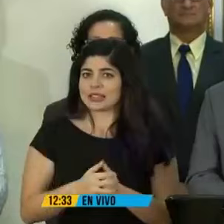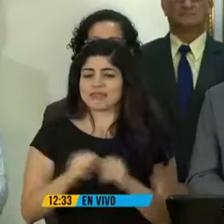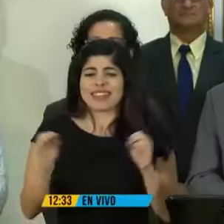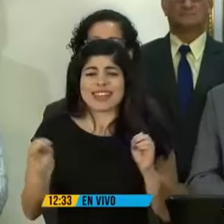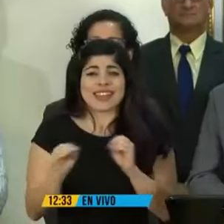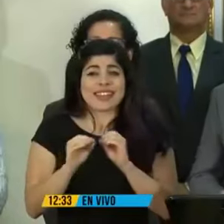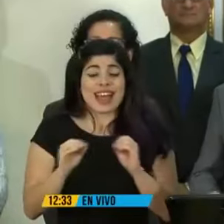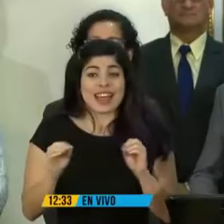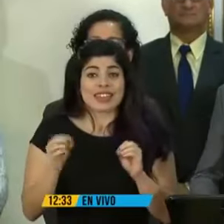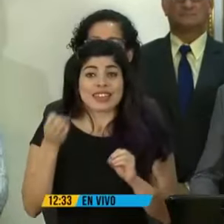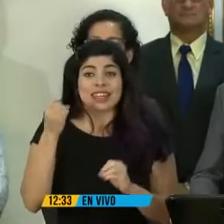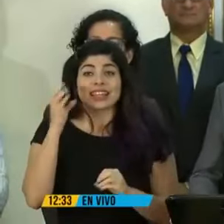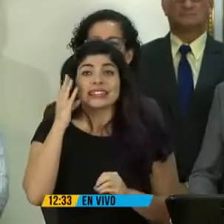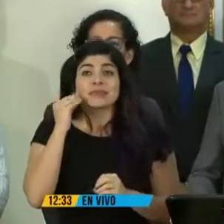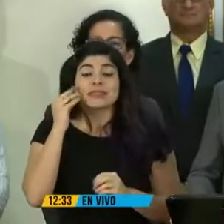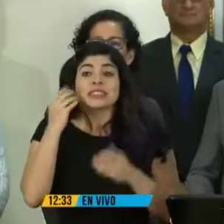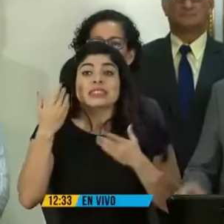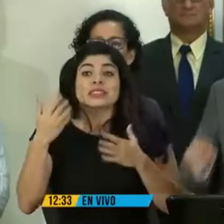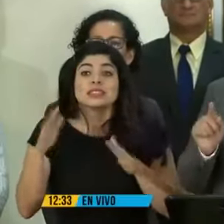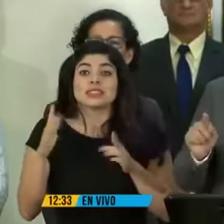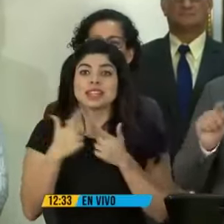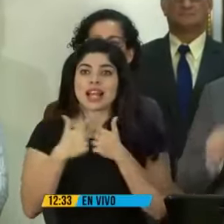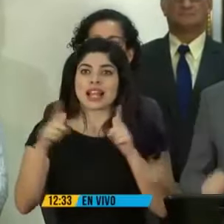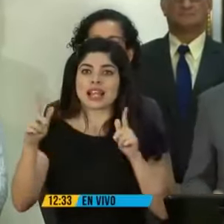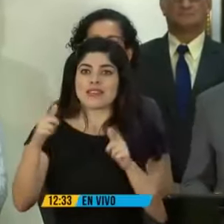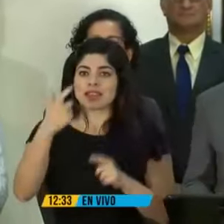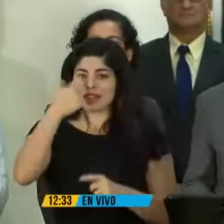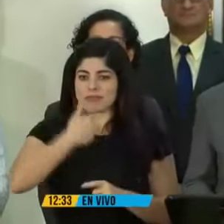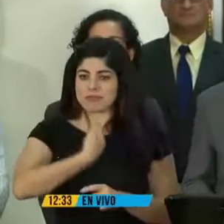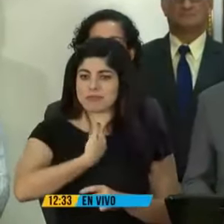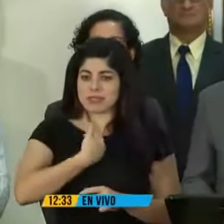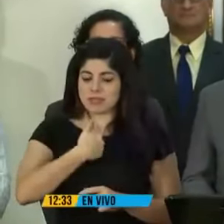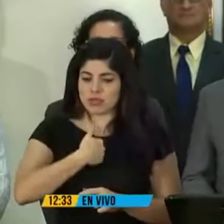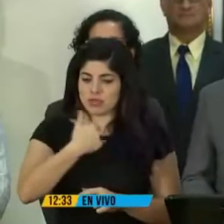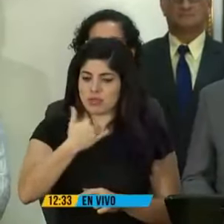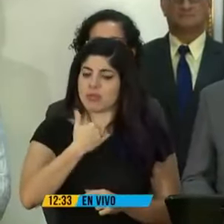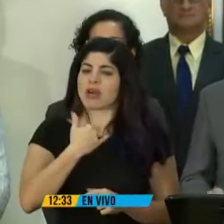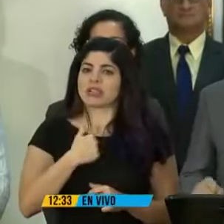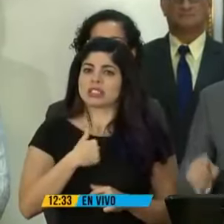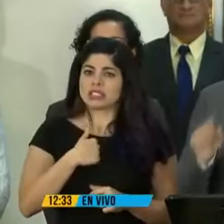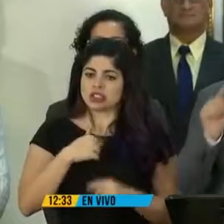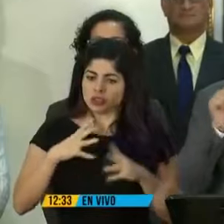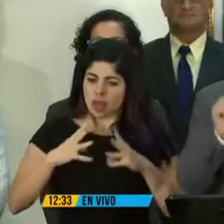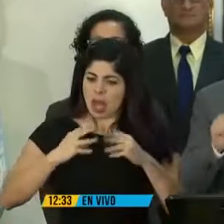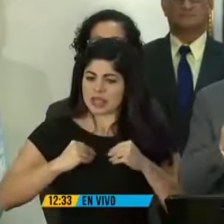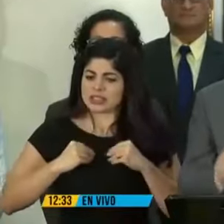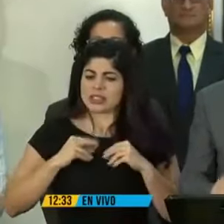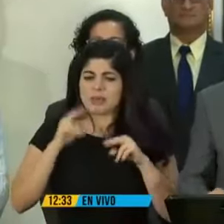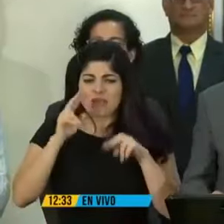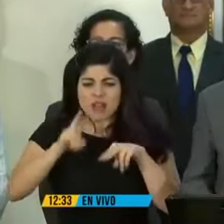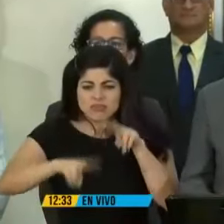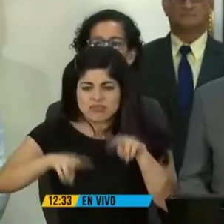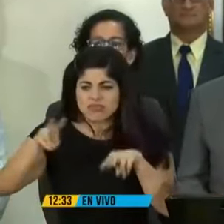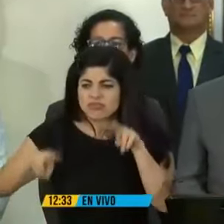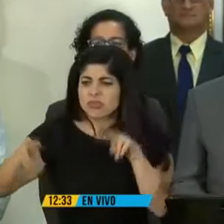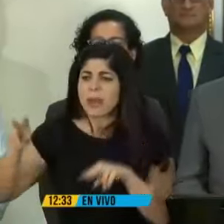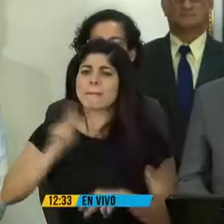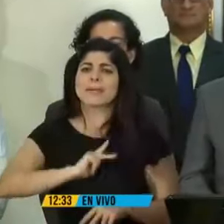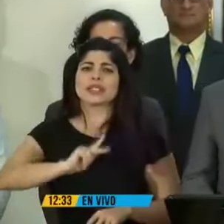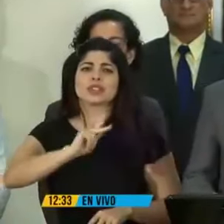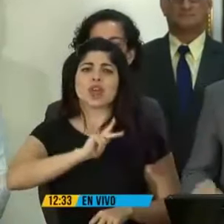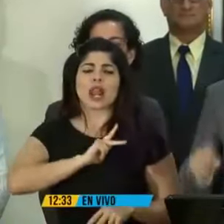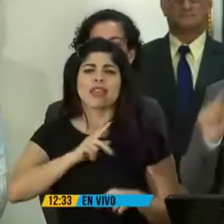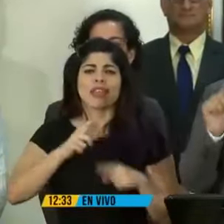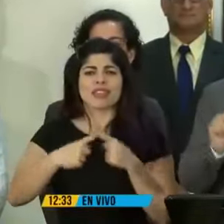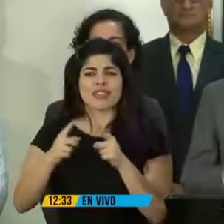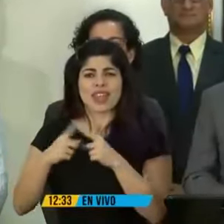Nadie que experimente la libertad de ser quien decide ser, de aceptar la diversidad de personalidades